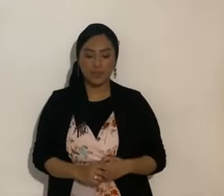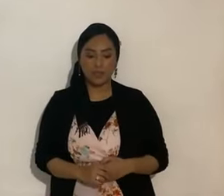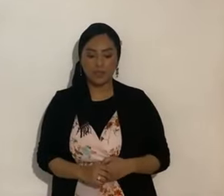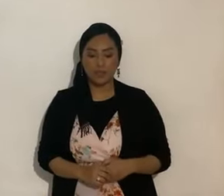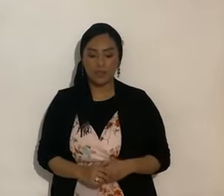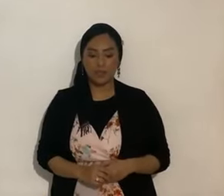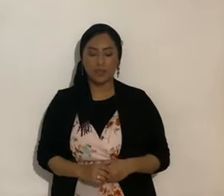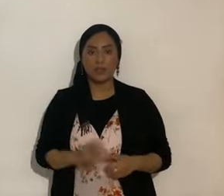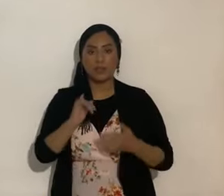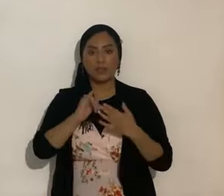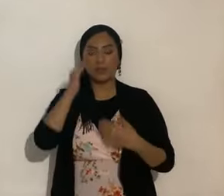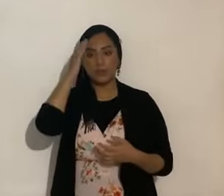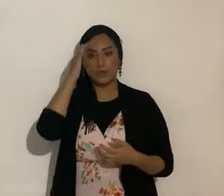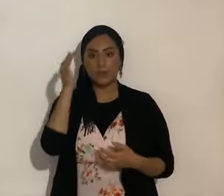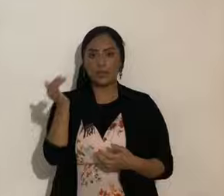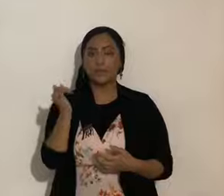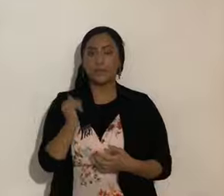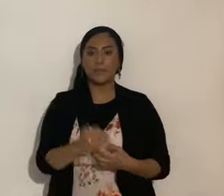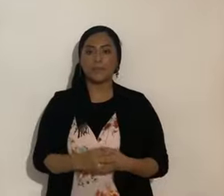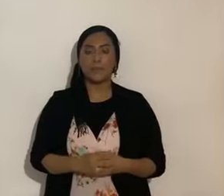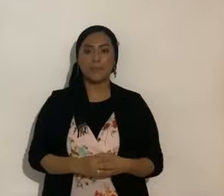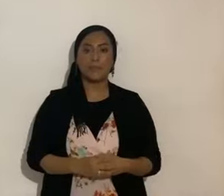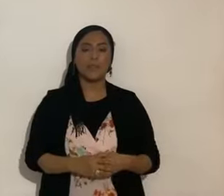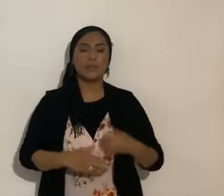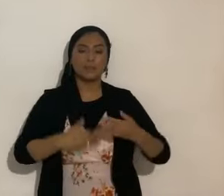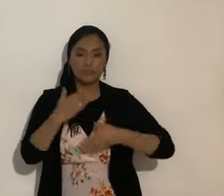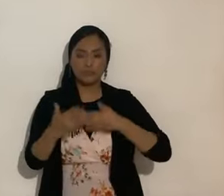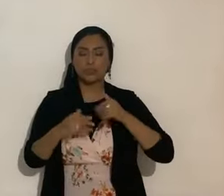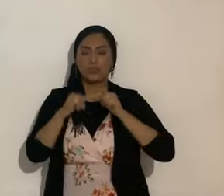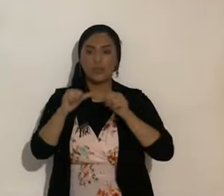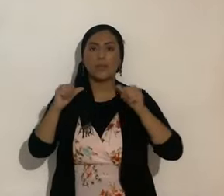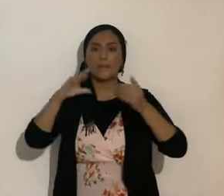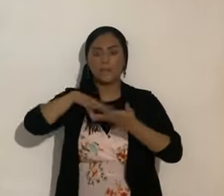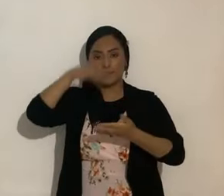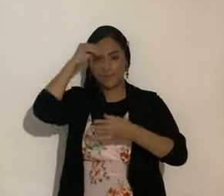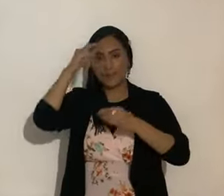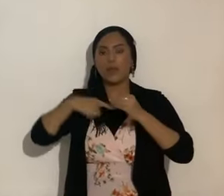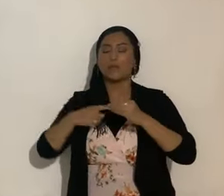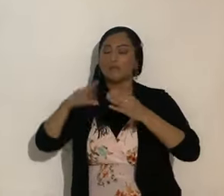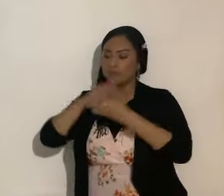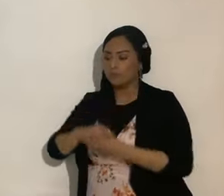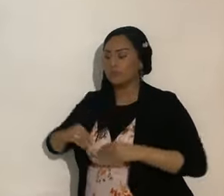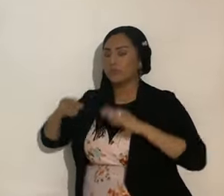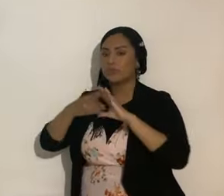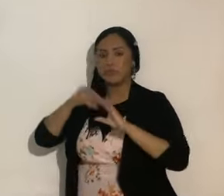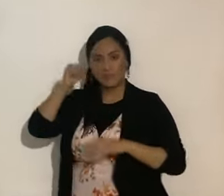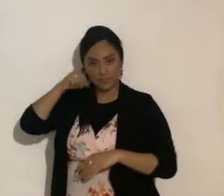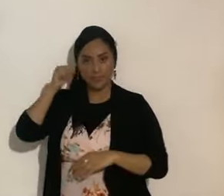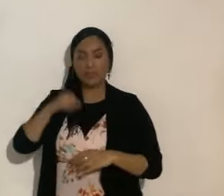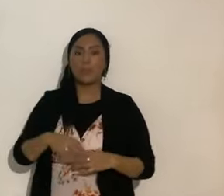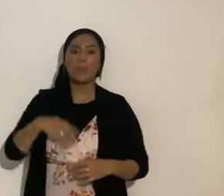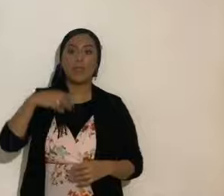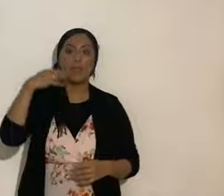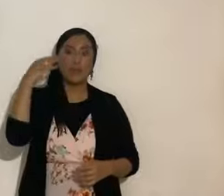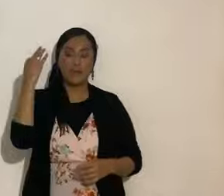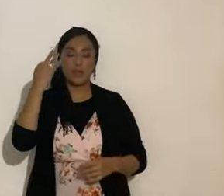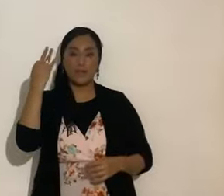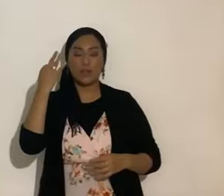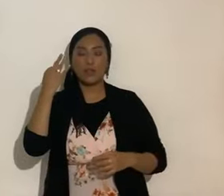Entonces, por eso vamos a seguir con las parábolas, ¿sí? Aleluya, bendito sea el Abacados. El viernes les